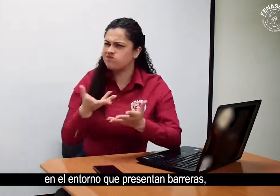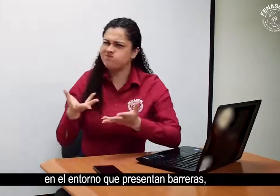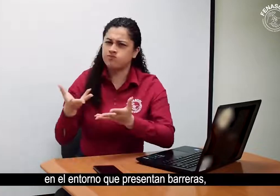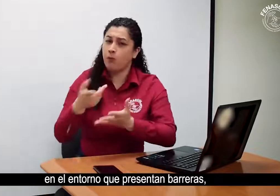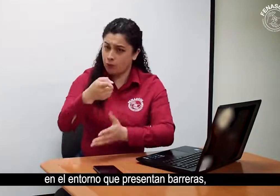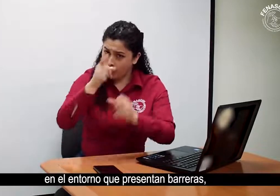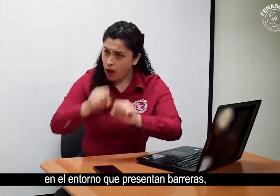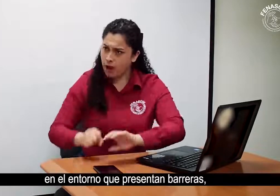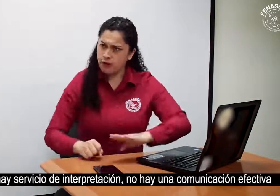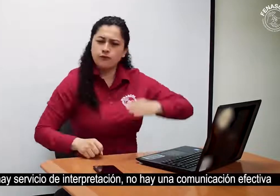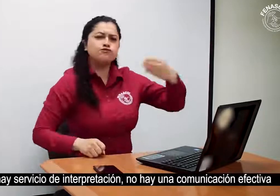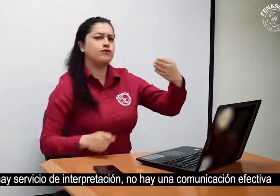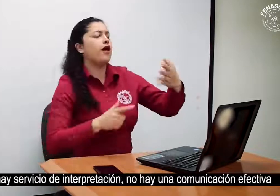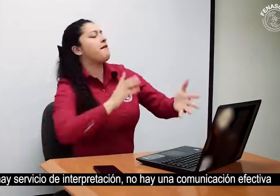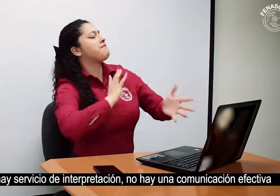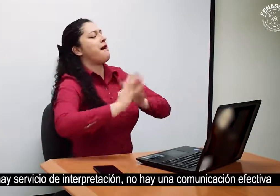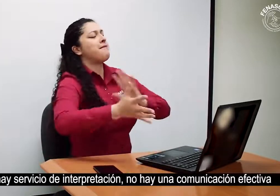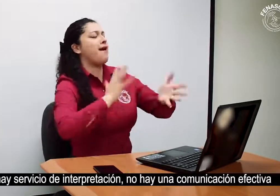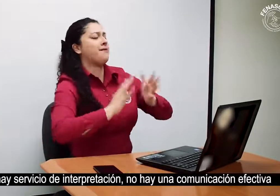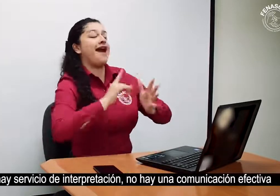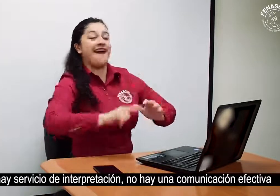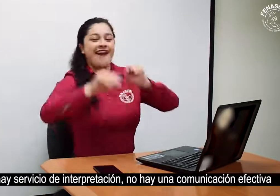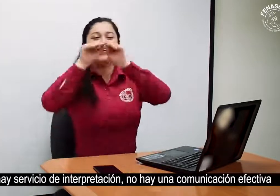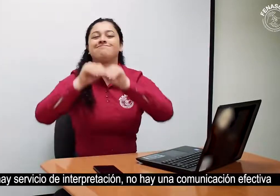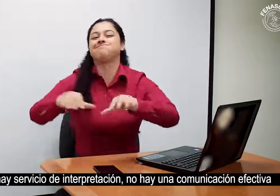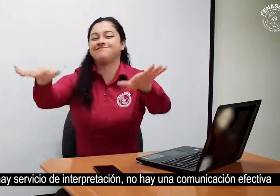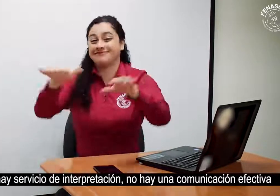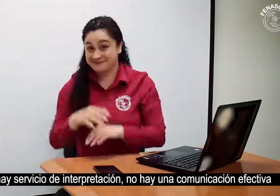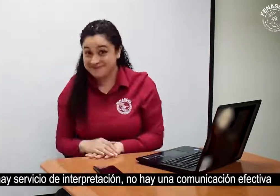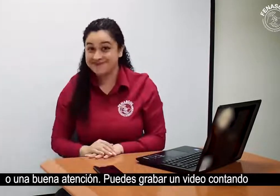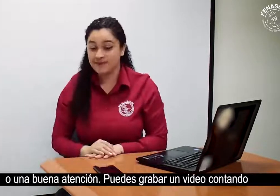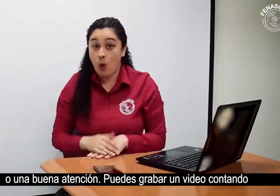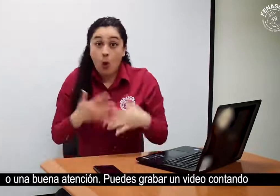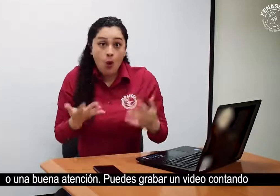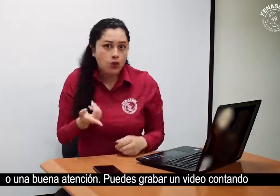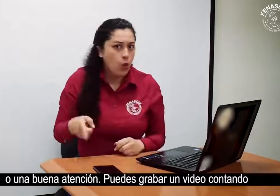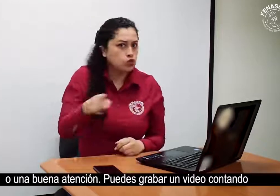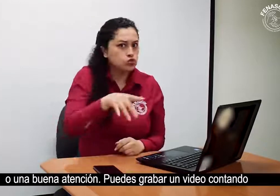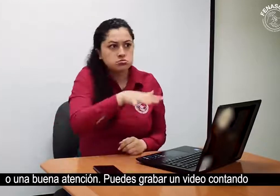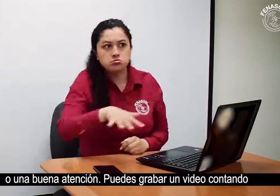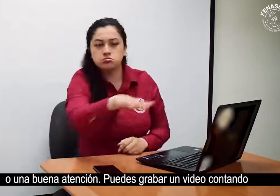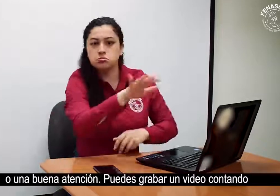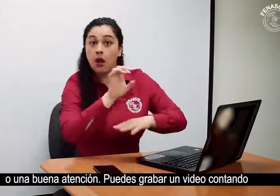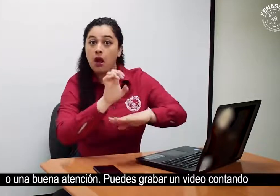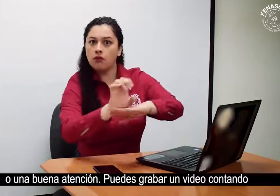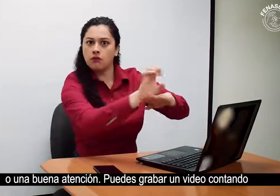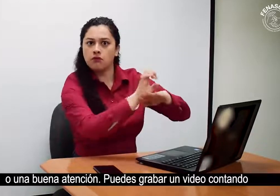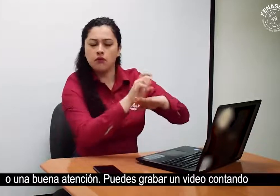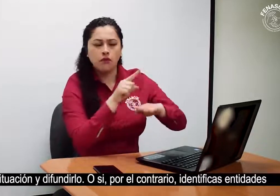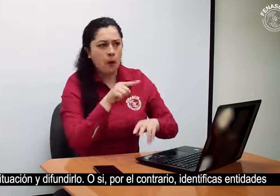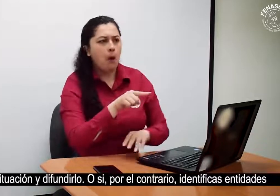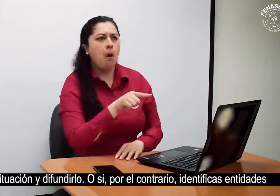presentan barreras. No hay servicio de interpretación, no hay comunicación efectiva o una buena atención. Puedes grabar un video contando la situación y